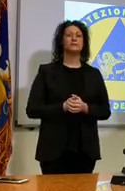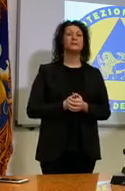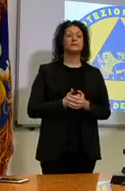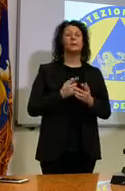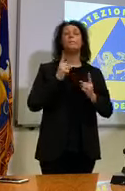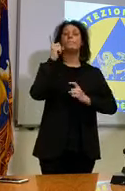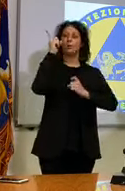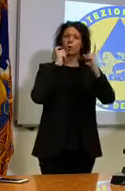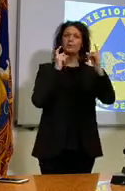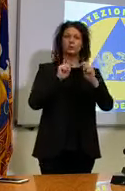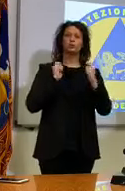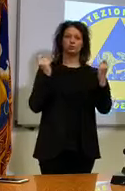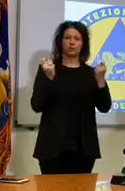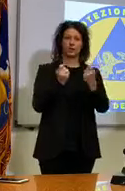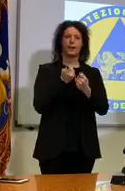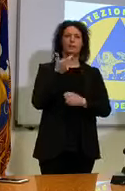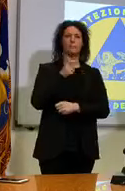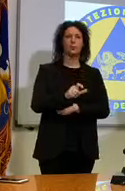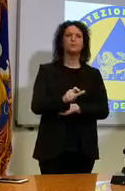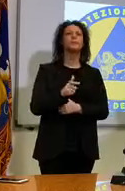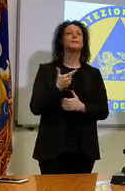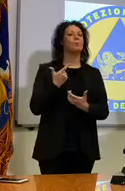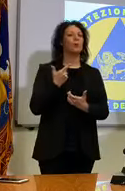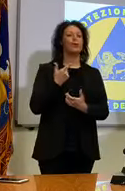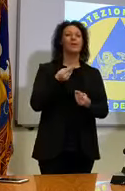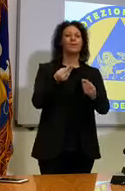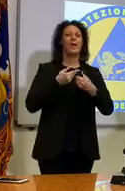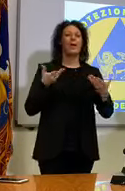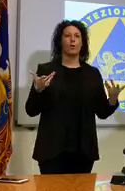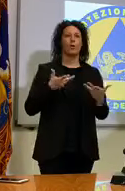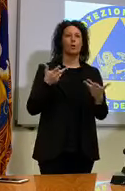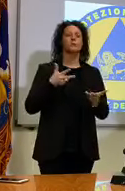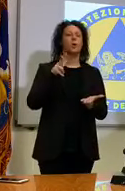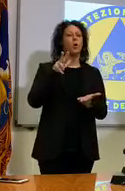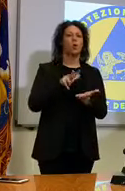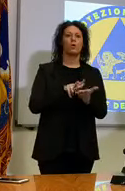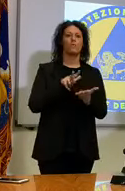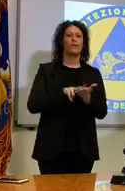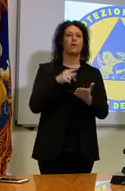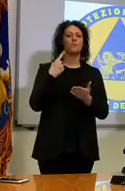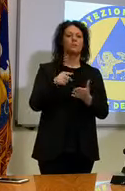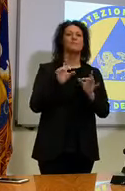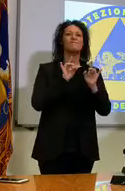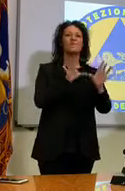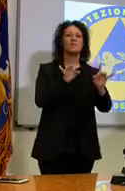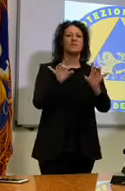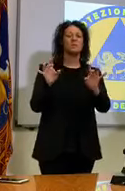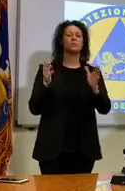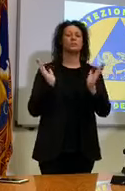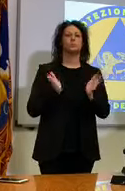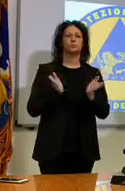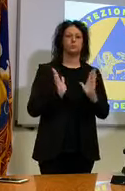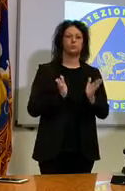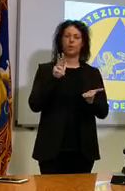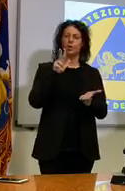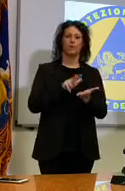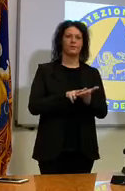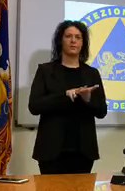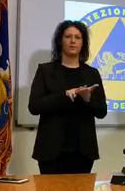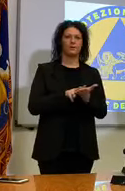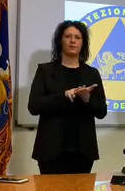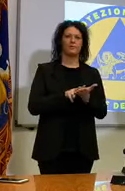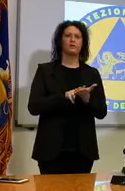questo continua a confermarsi essere un virus, diciamo, importante. E lo vedete anche dai casi